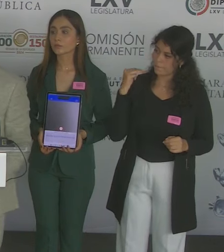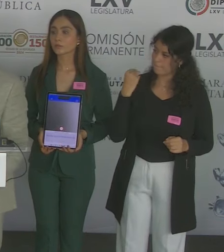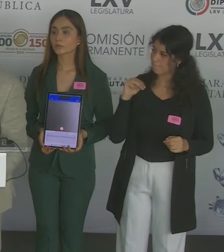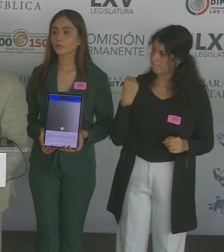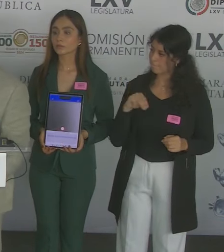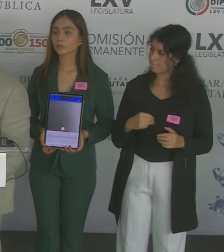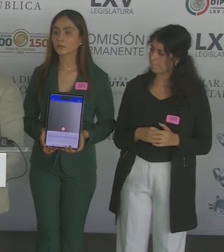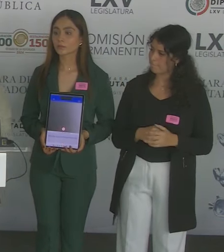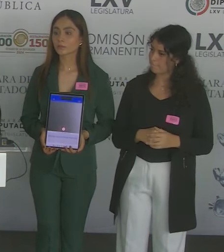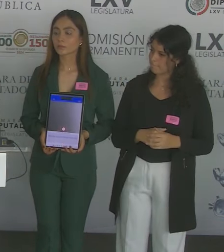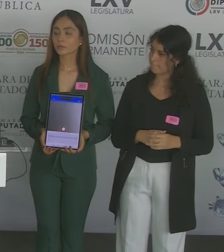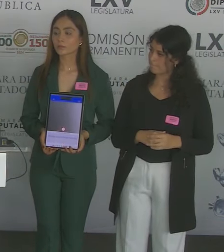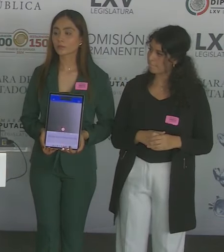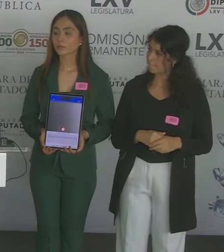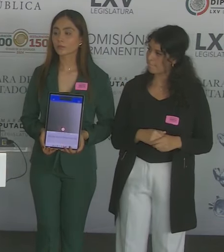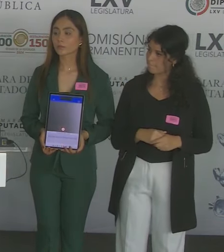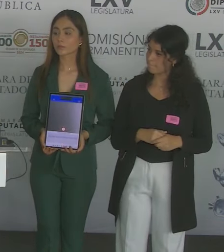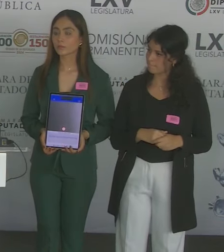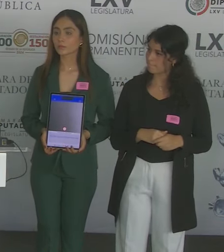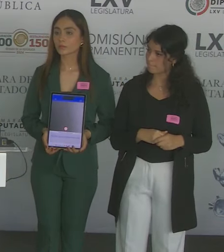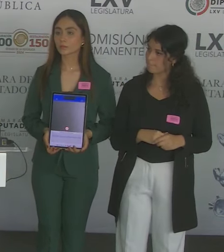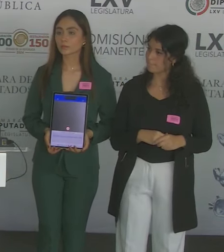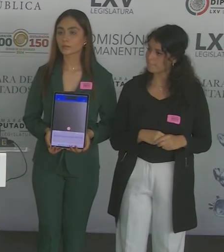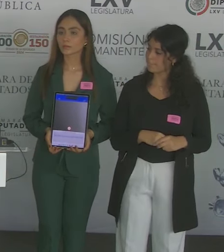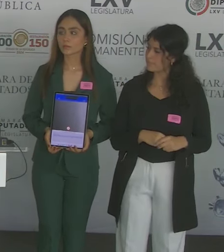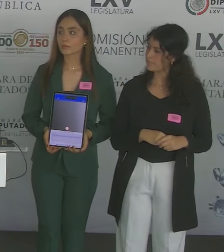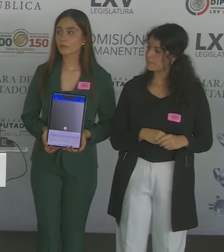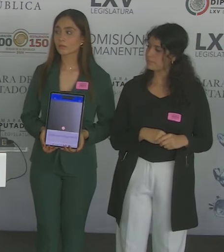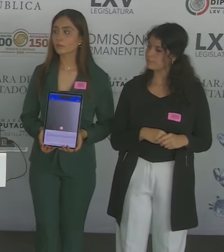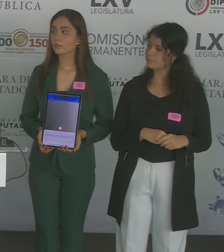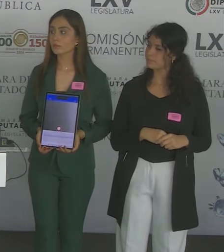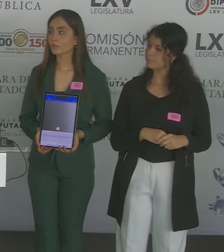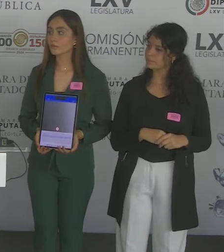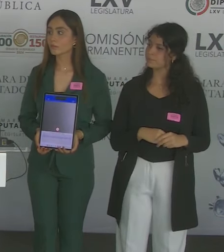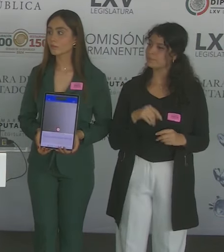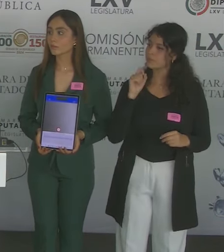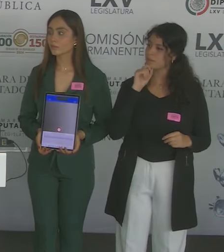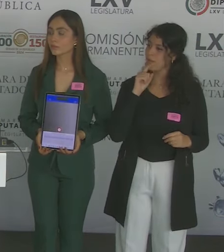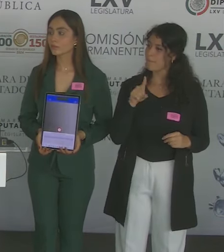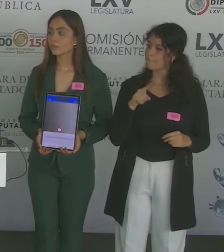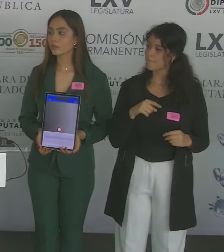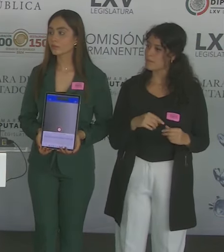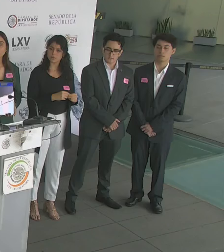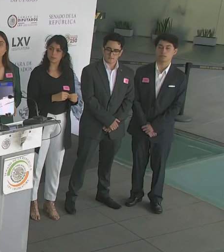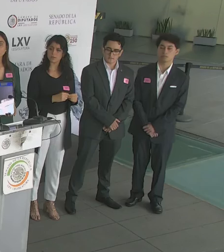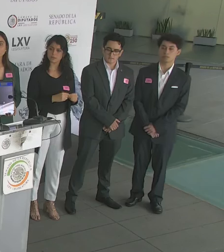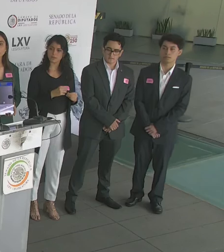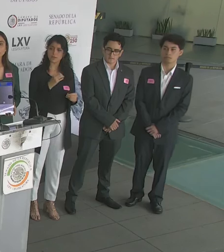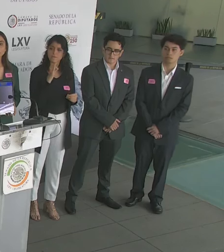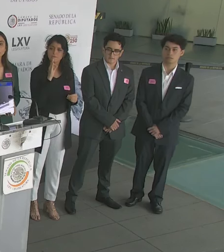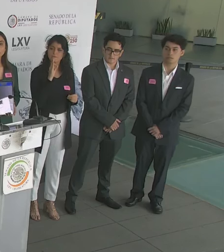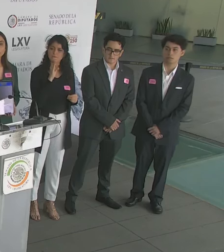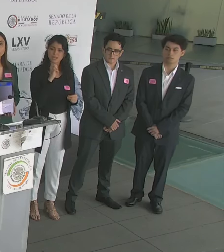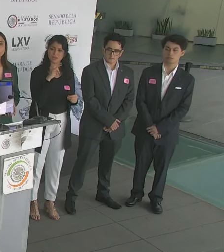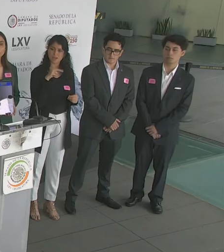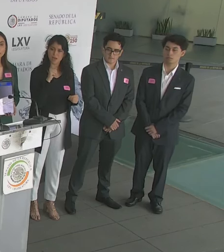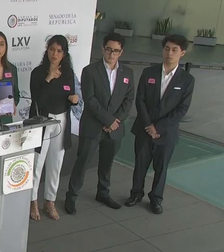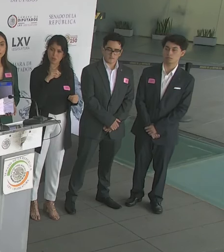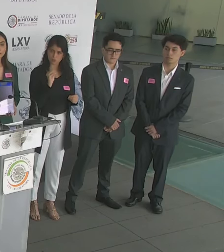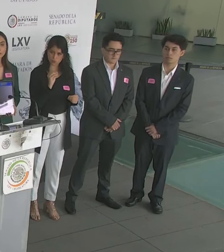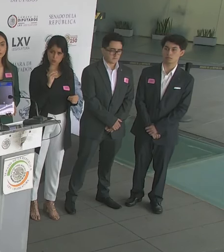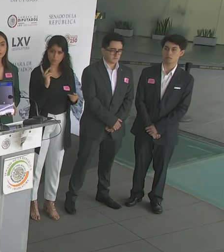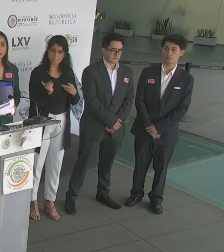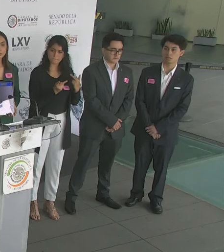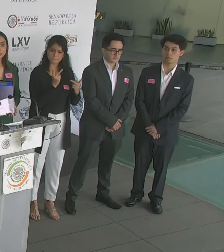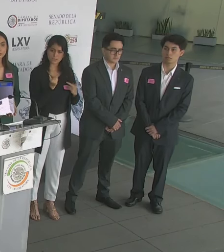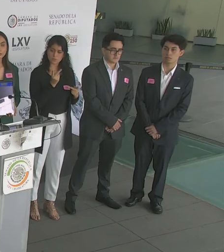Morelia Gracias también vía remota fuma de síntesis legisla